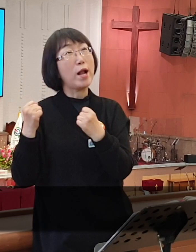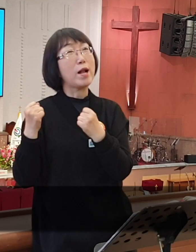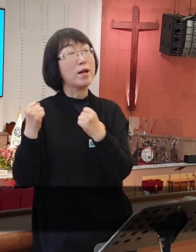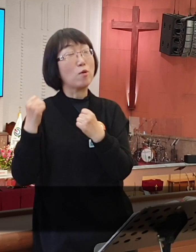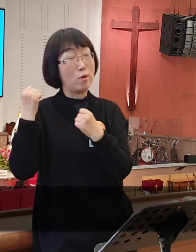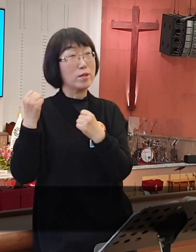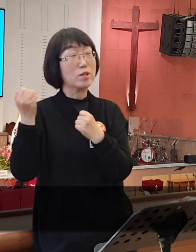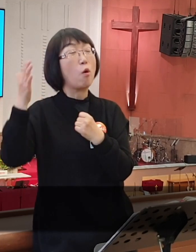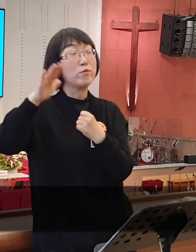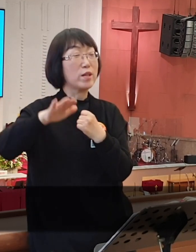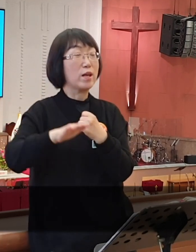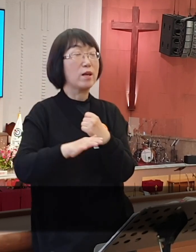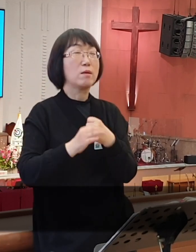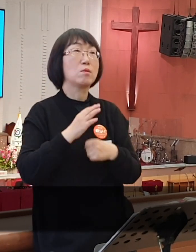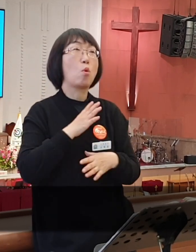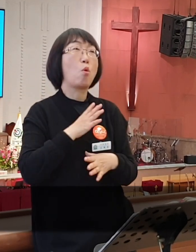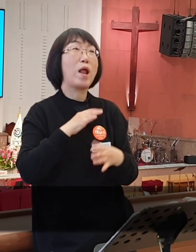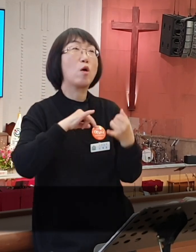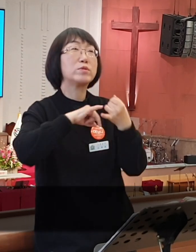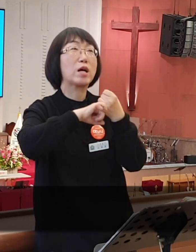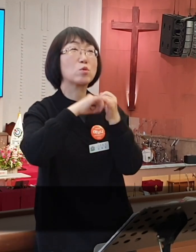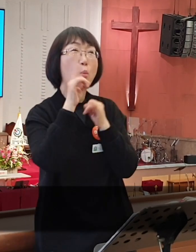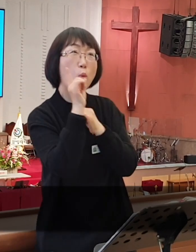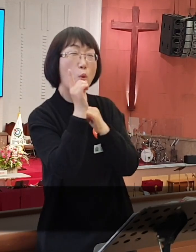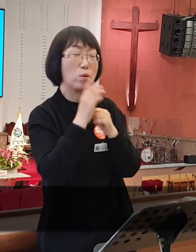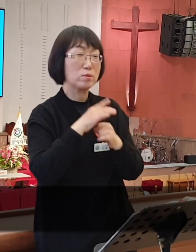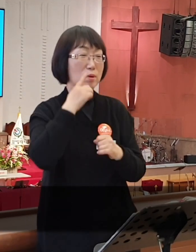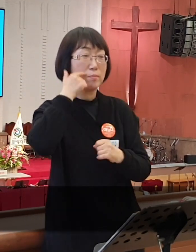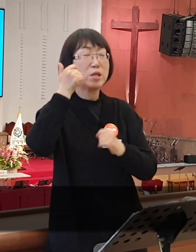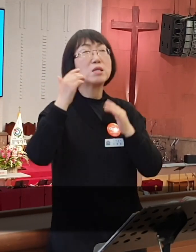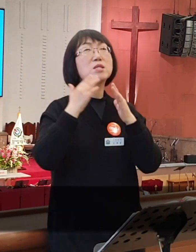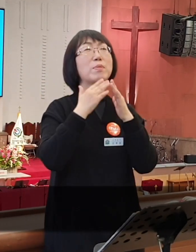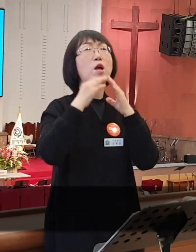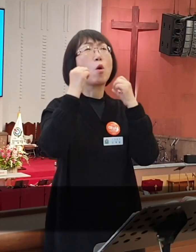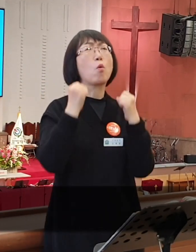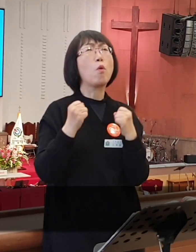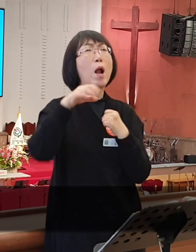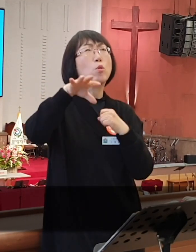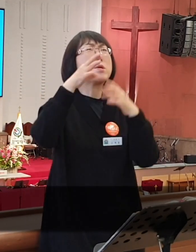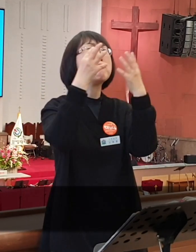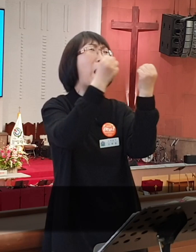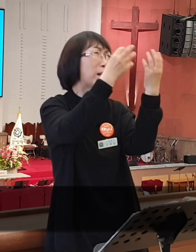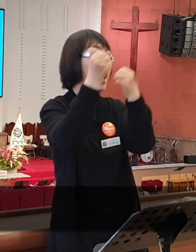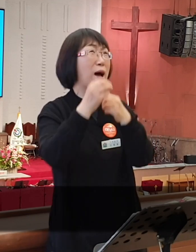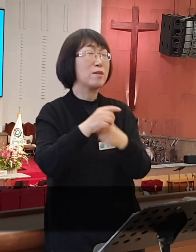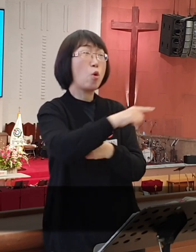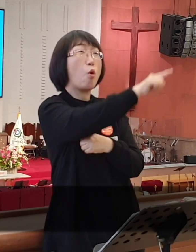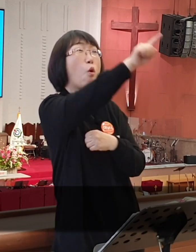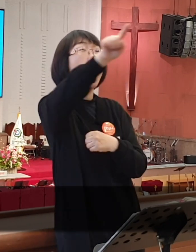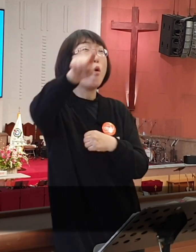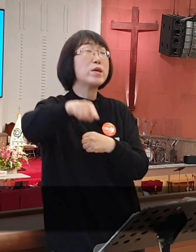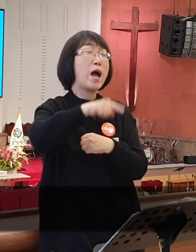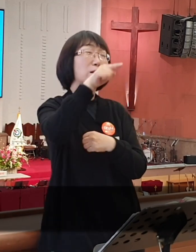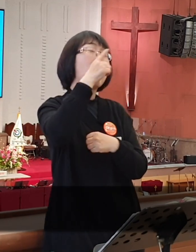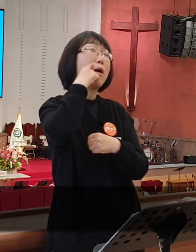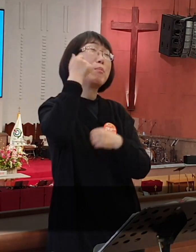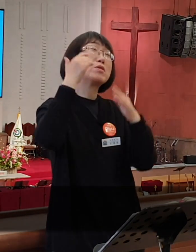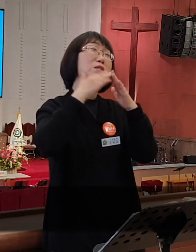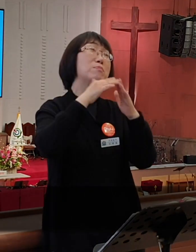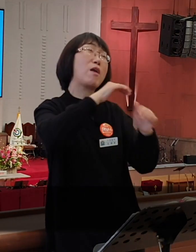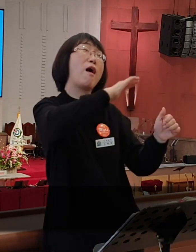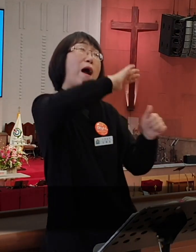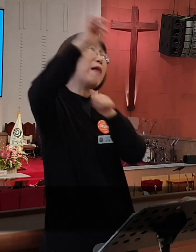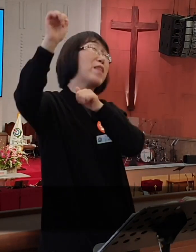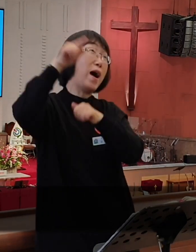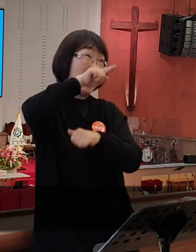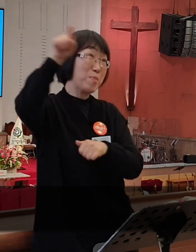거예요. 그런데 놀라운 약속은 뭡니까? 아버지 집에는 거할 곳이 많아요. 너희가 그 아버지의 집으로